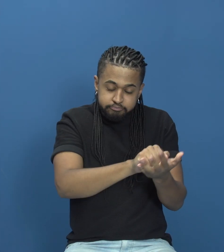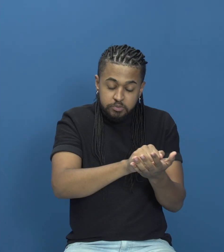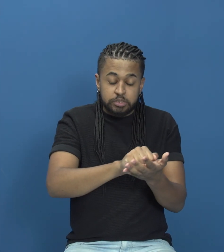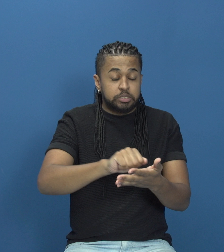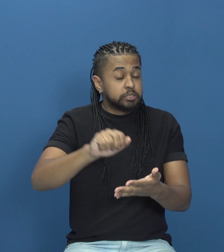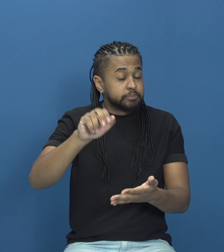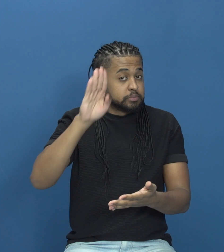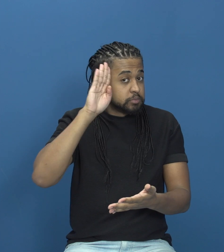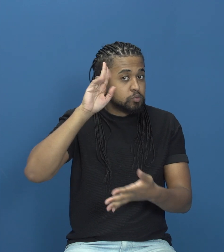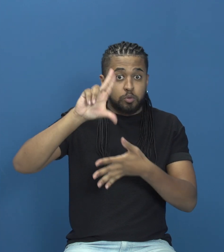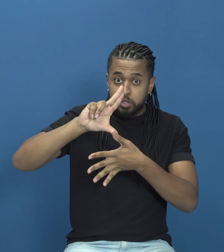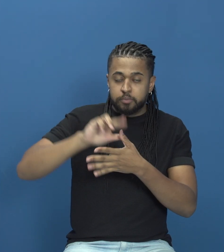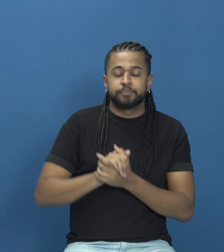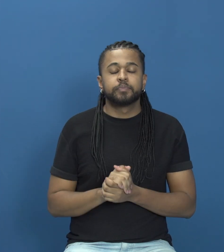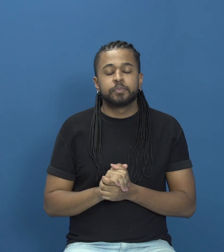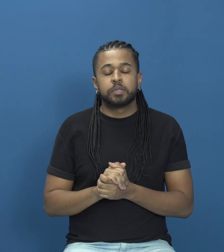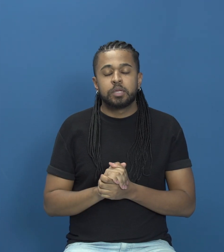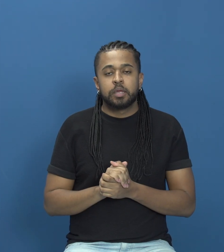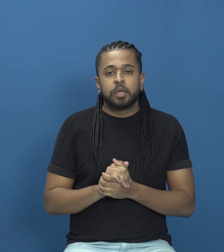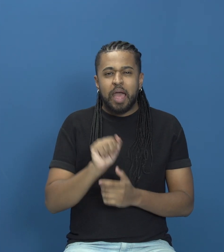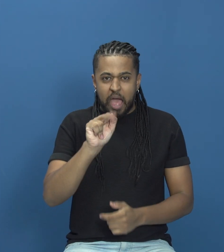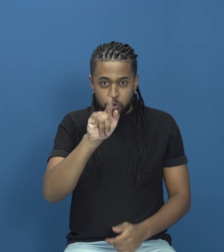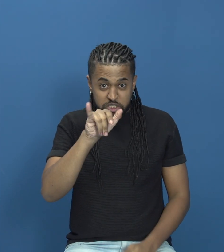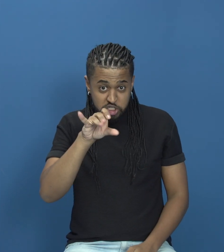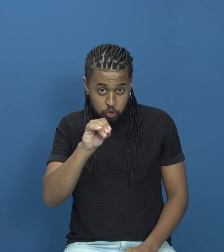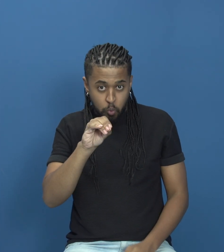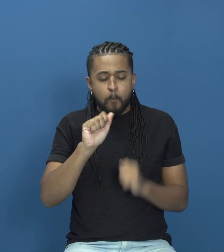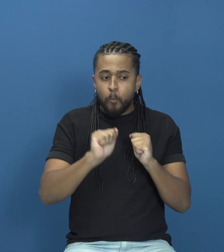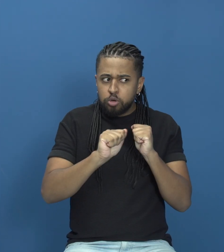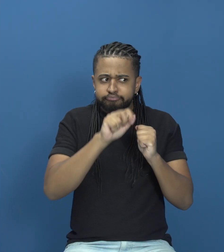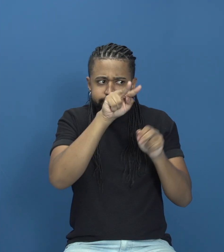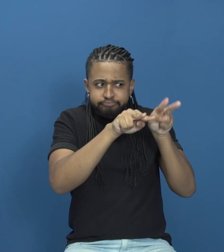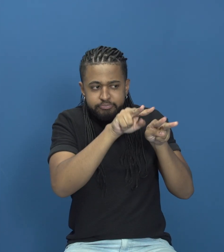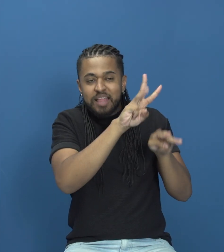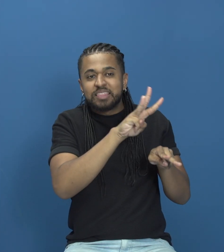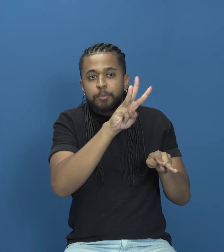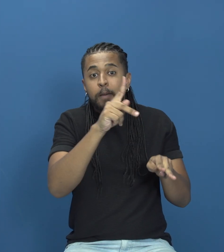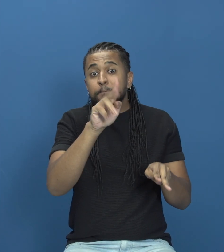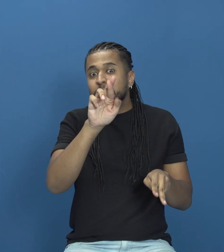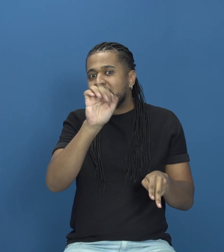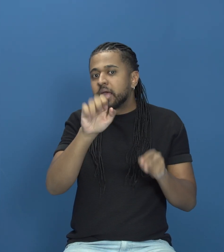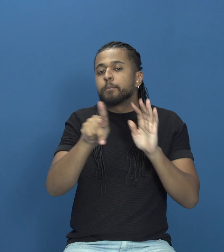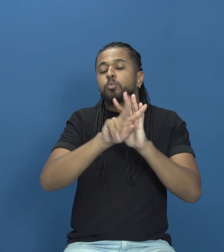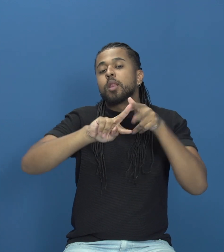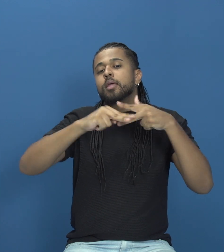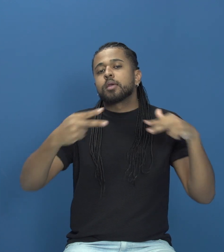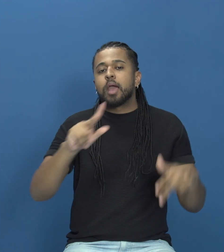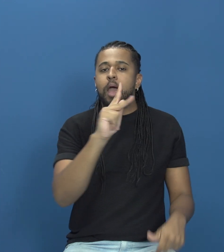registro acadêmico na UNILA. Os auxílios vigentes podem ser consultados no site da PRAE pelo